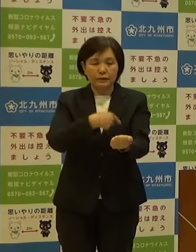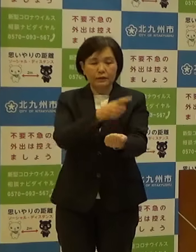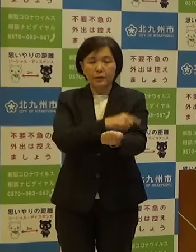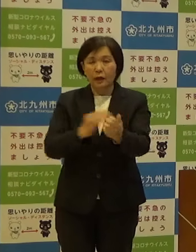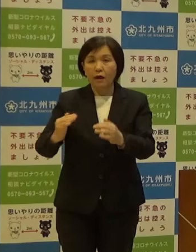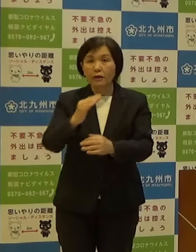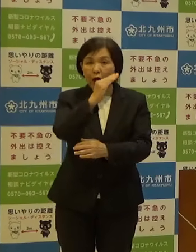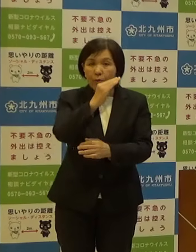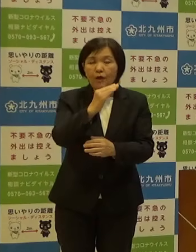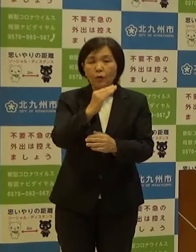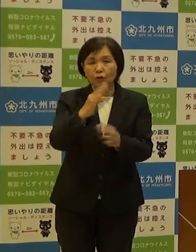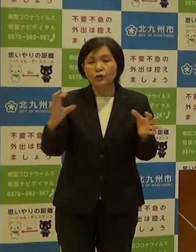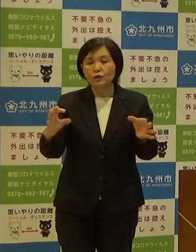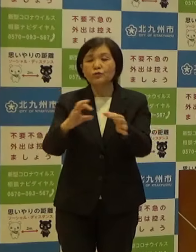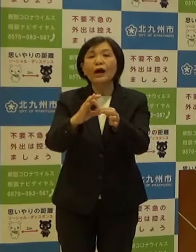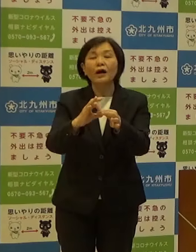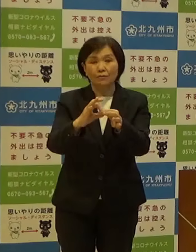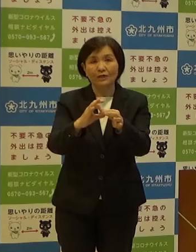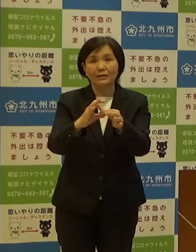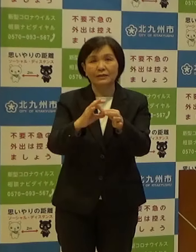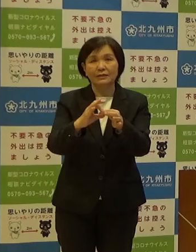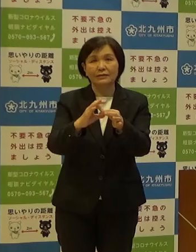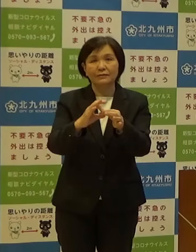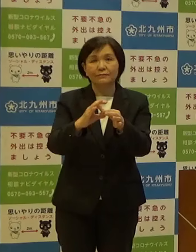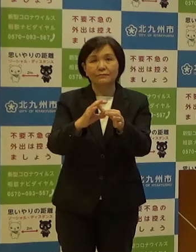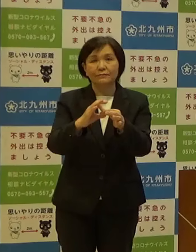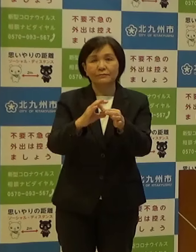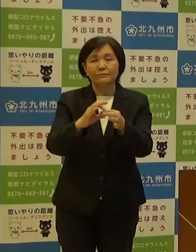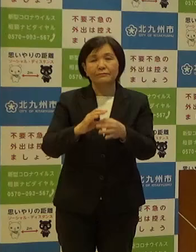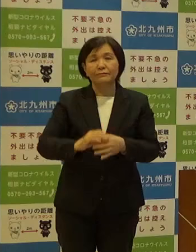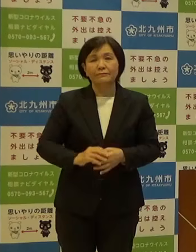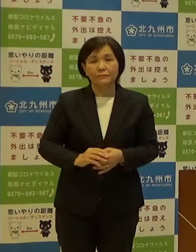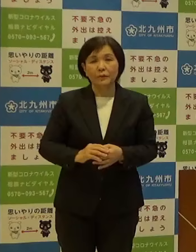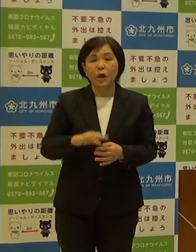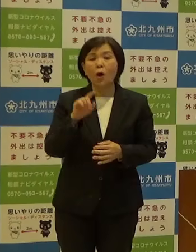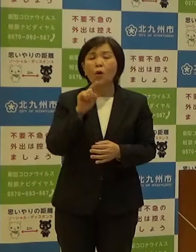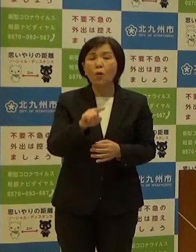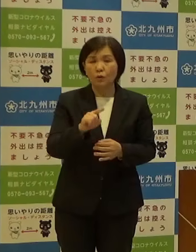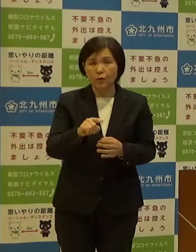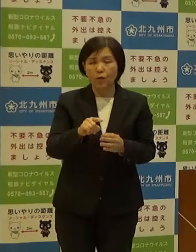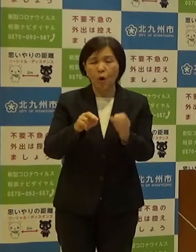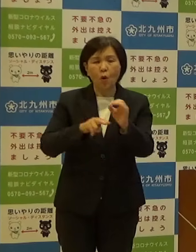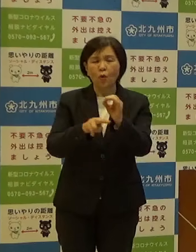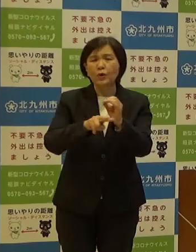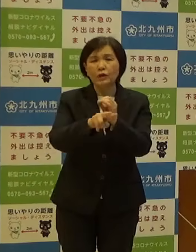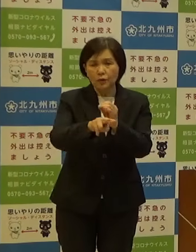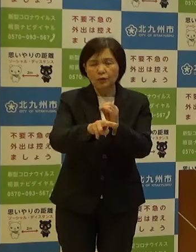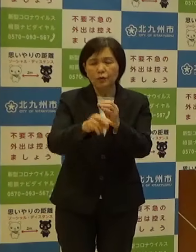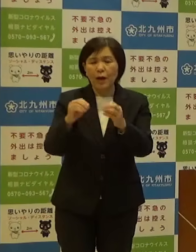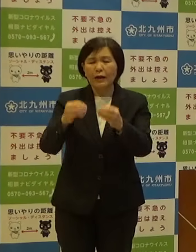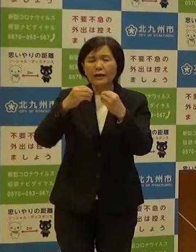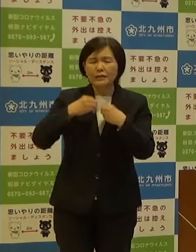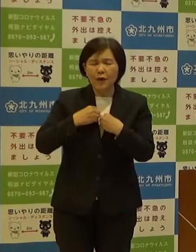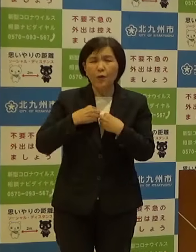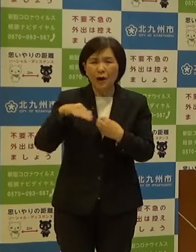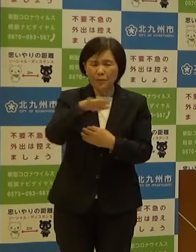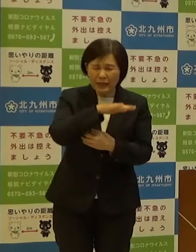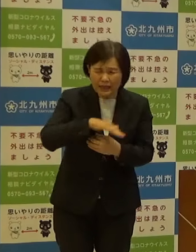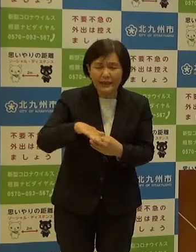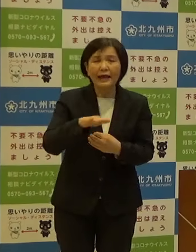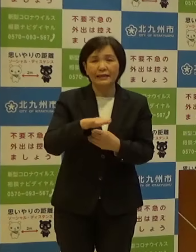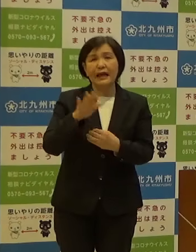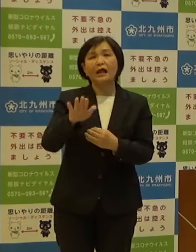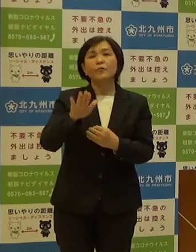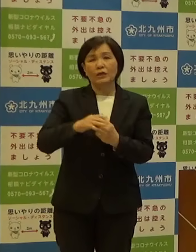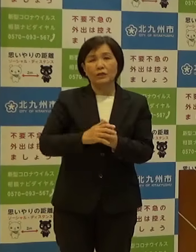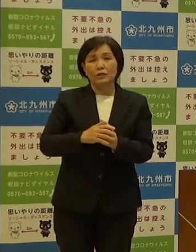ということで、ぜひ、これは誰もが感染するリスクがあること、そして誰